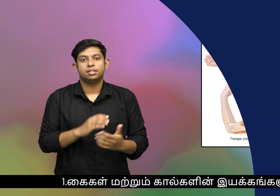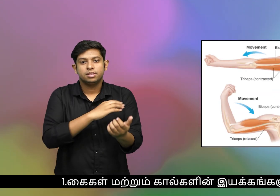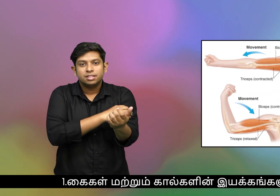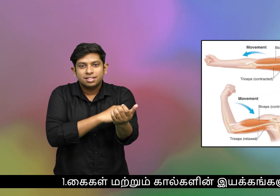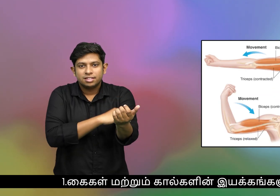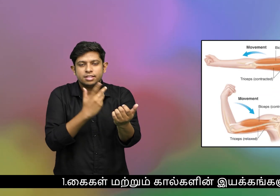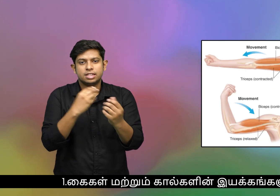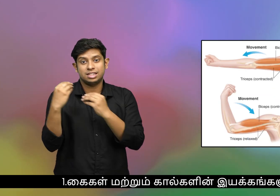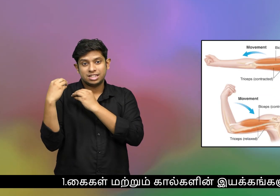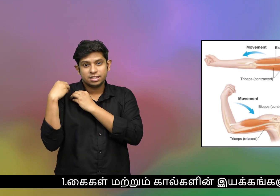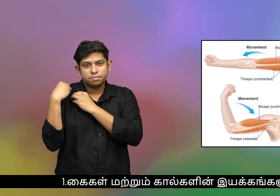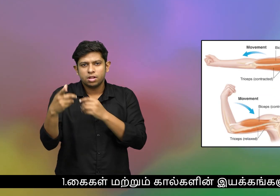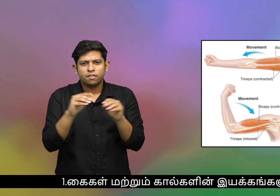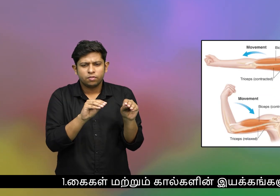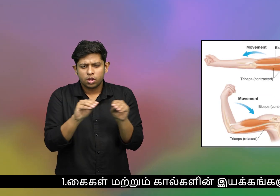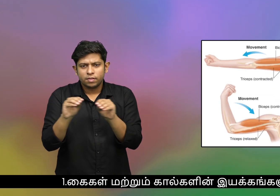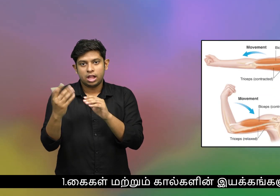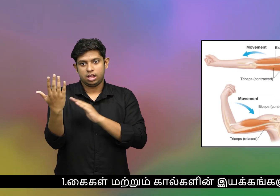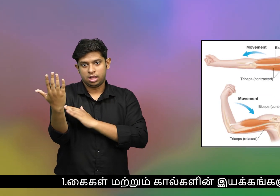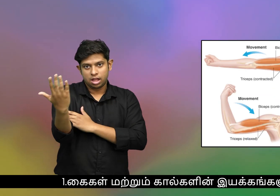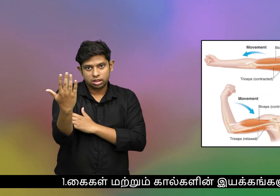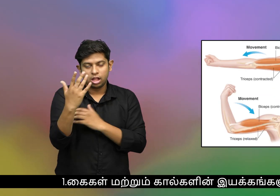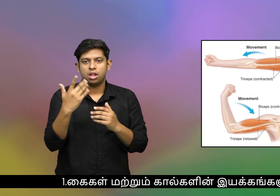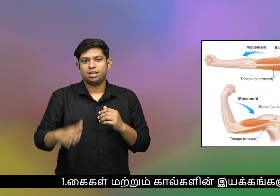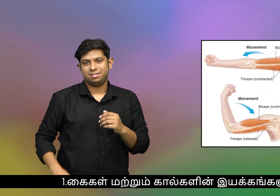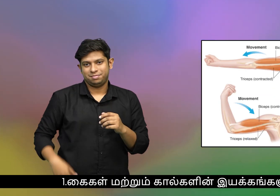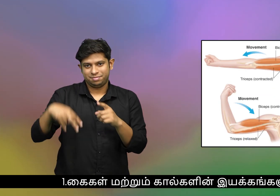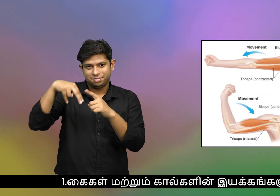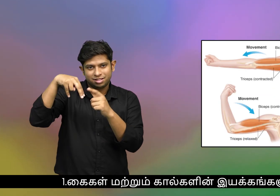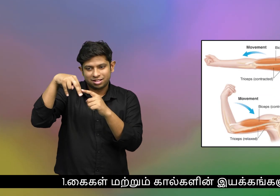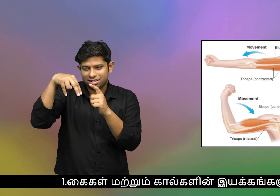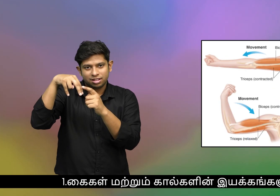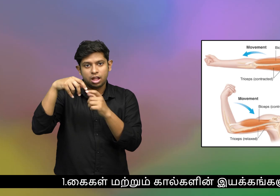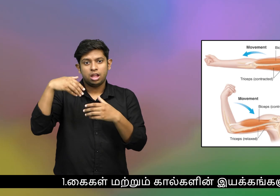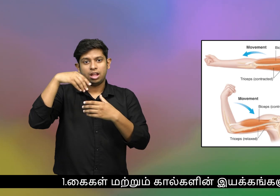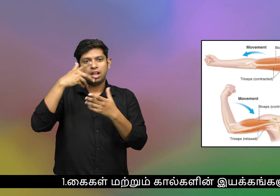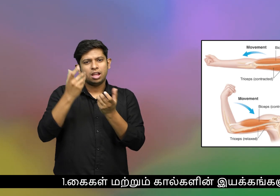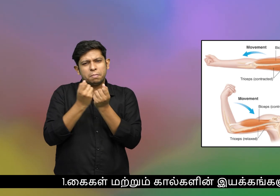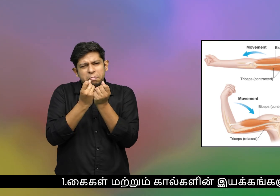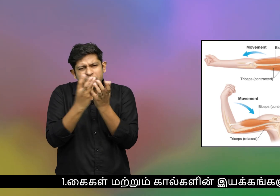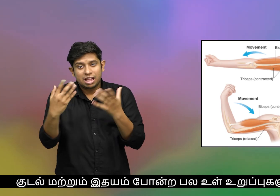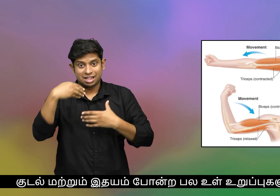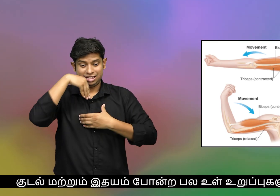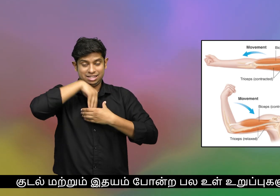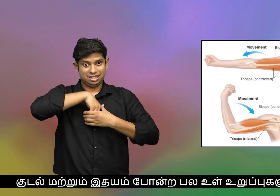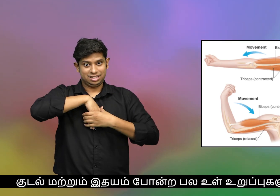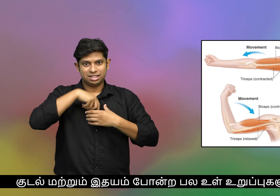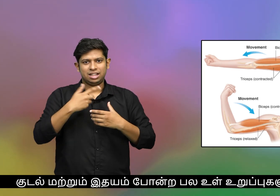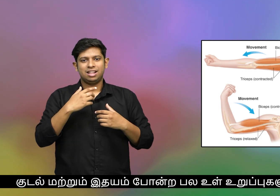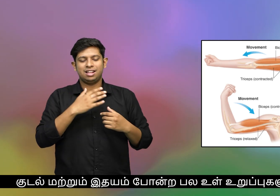கைகள் மற்றும் கால்களின் இயக்கங்களுக்கு குடல் மற்றும் இதயம்